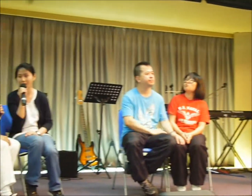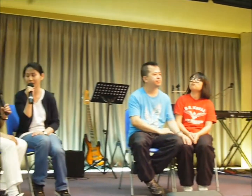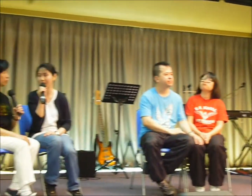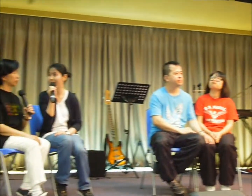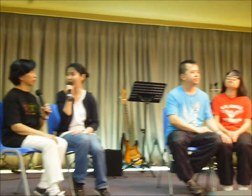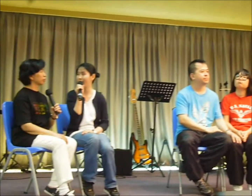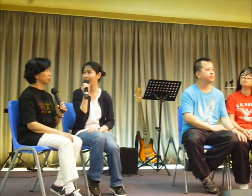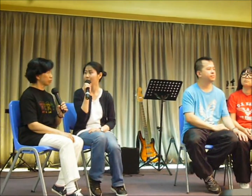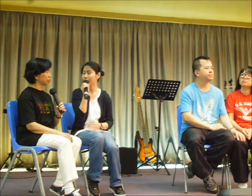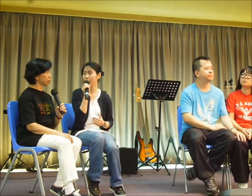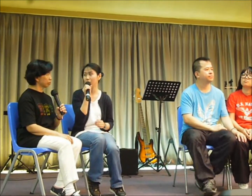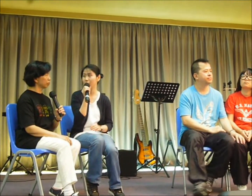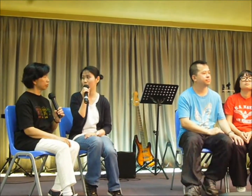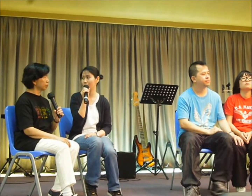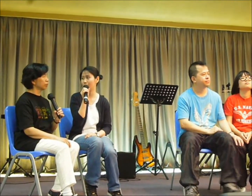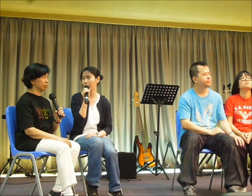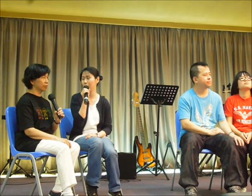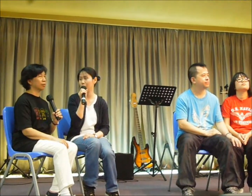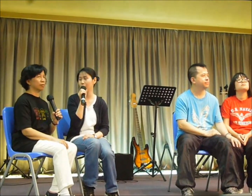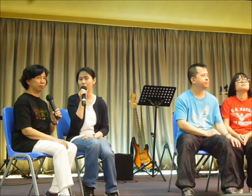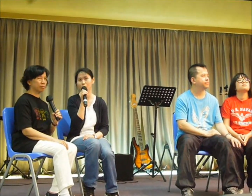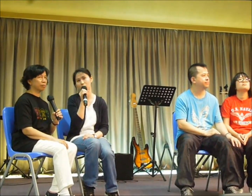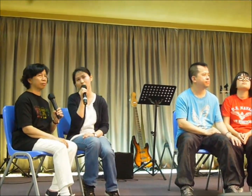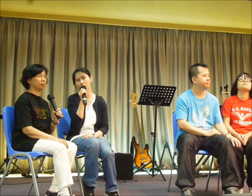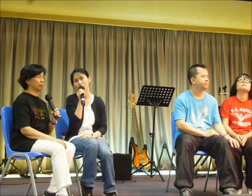人噶啦。咁佢哋做手語同樣都係唔會理。